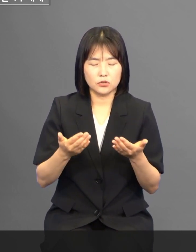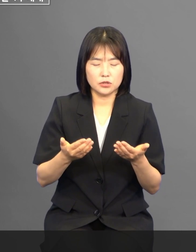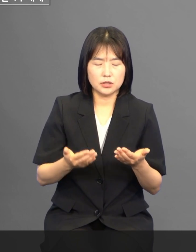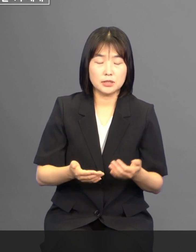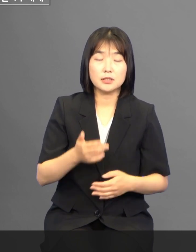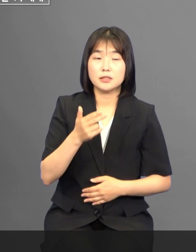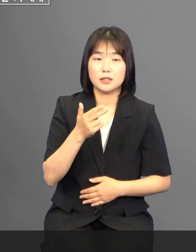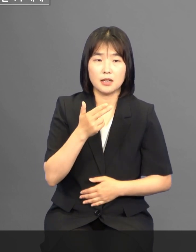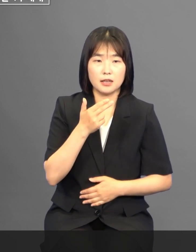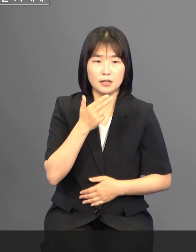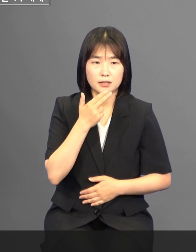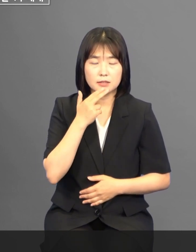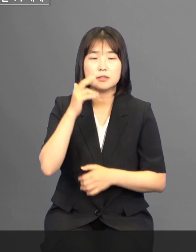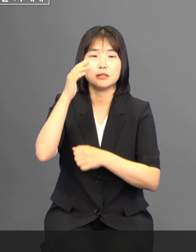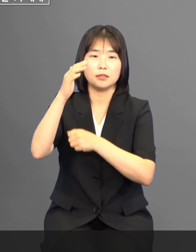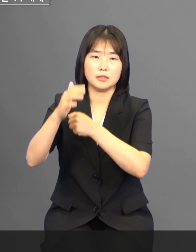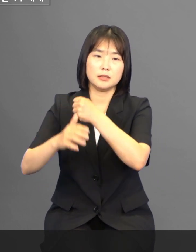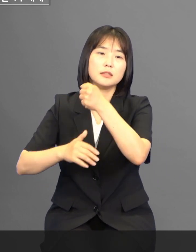쉬지